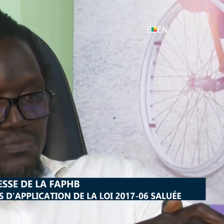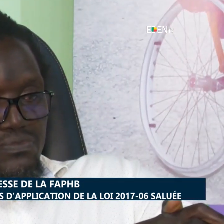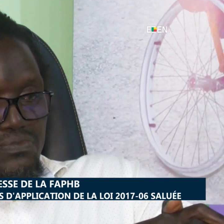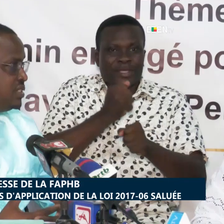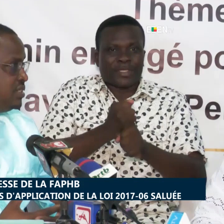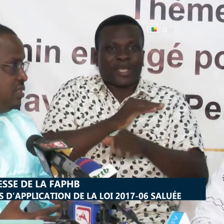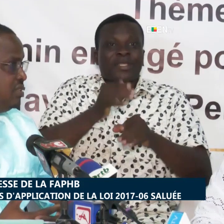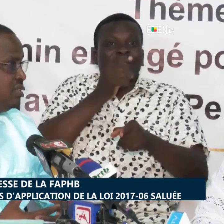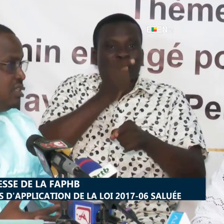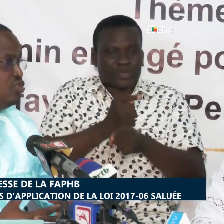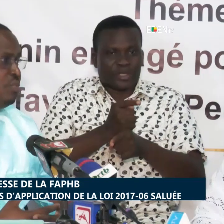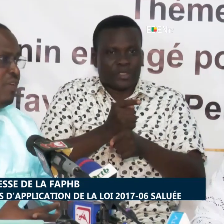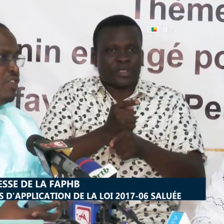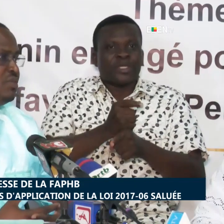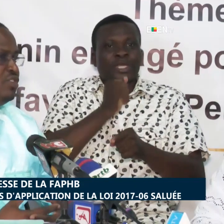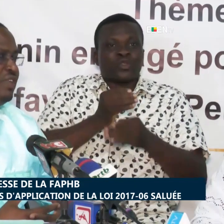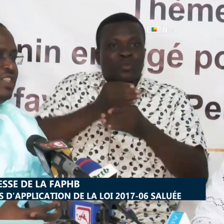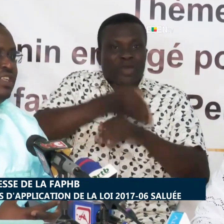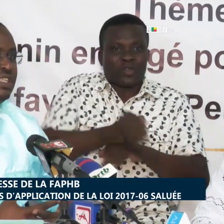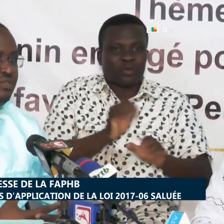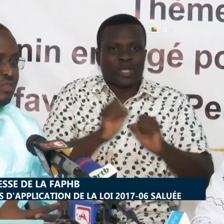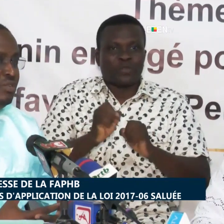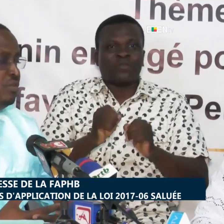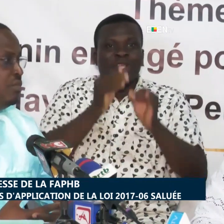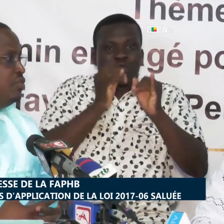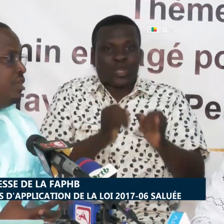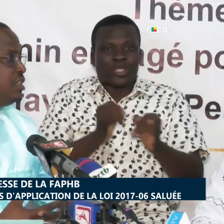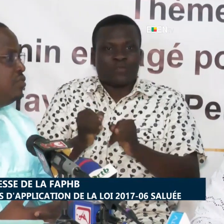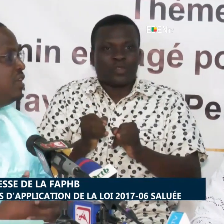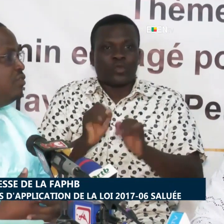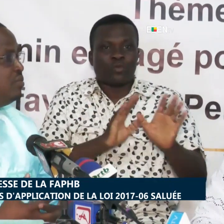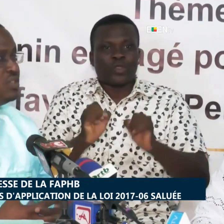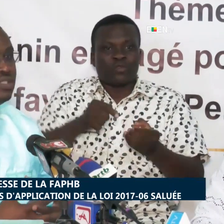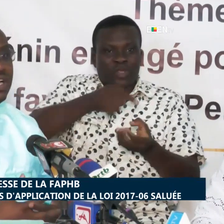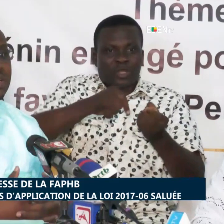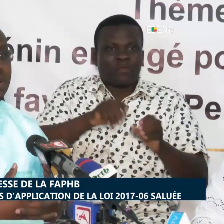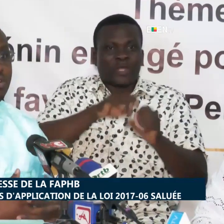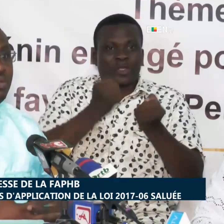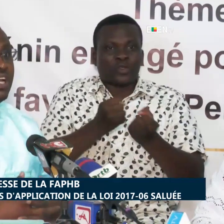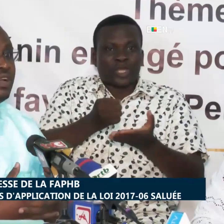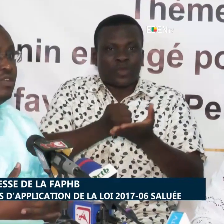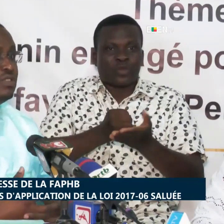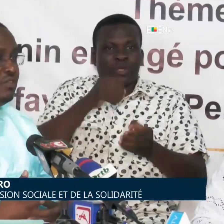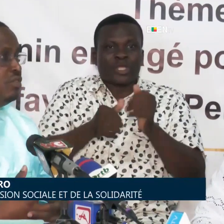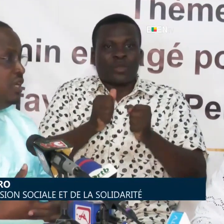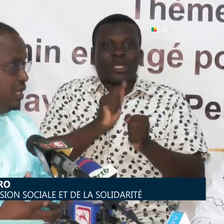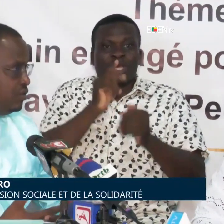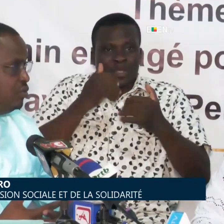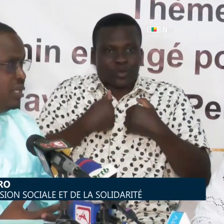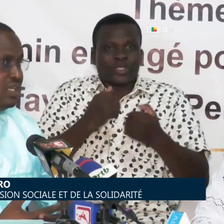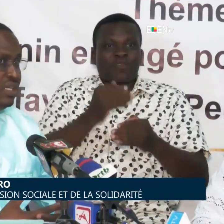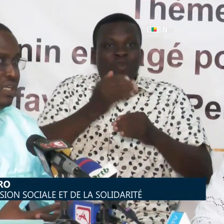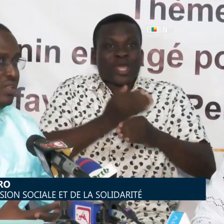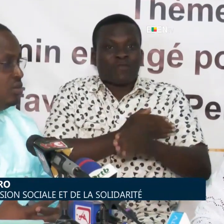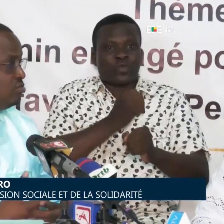années d'injustice qui ne sont pas forcément du fait d'un individu, mais du fait de l'environnement social et économique dans lequel nous avons